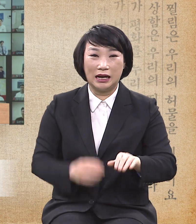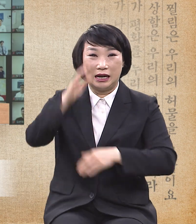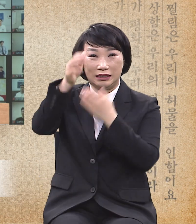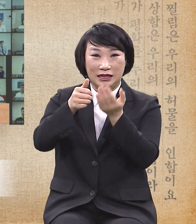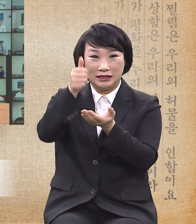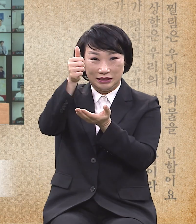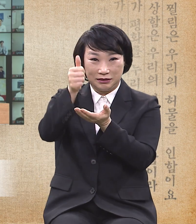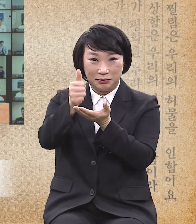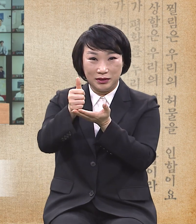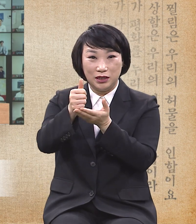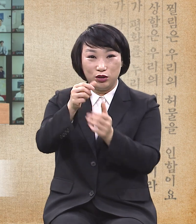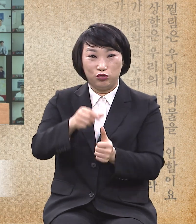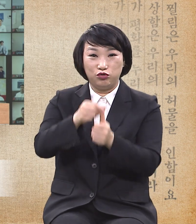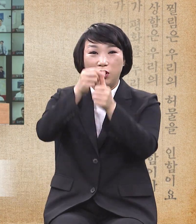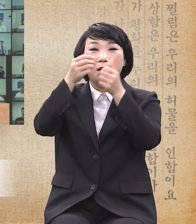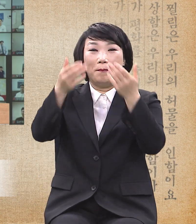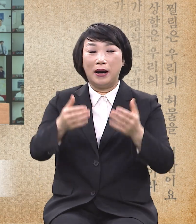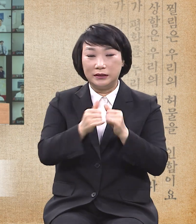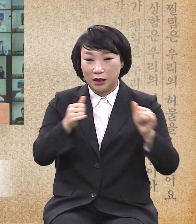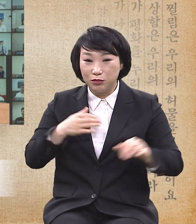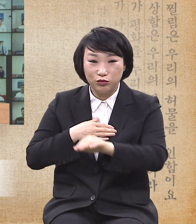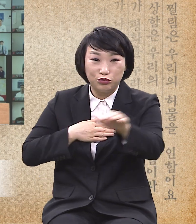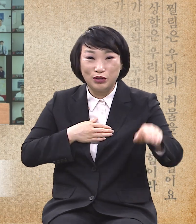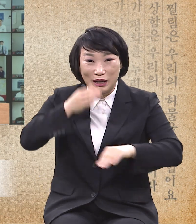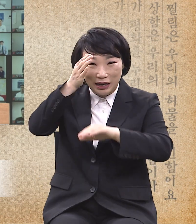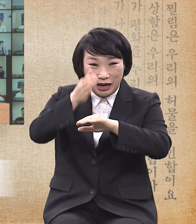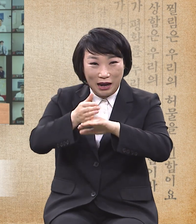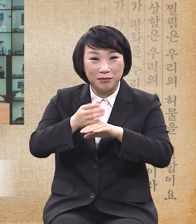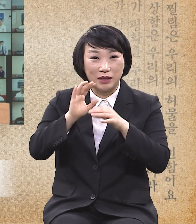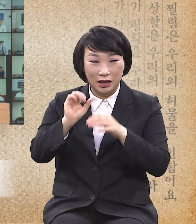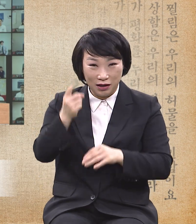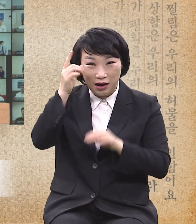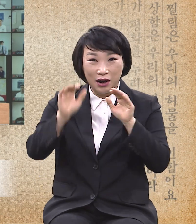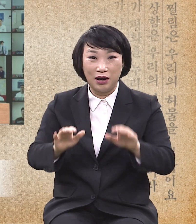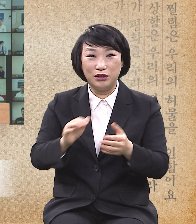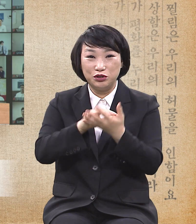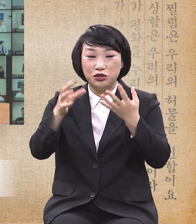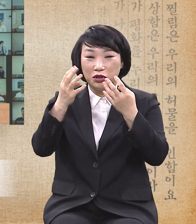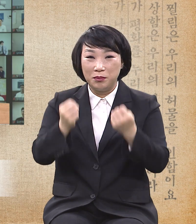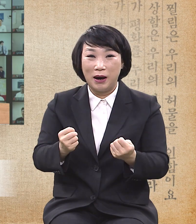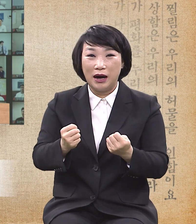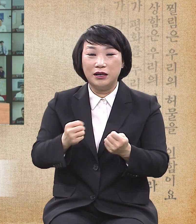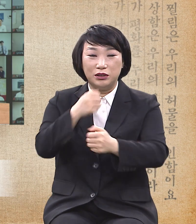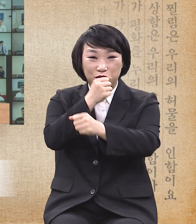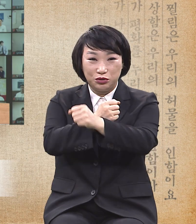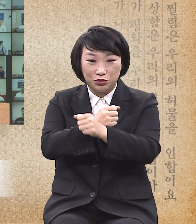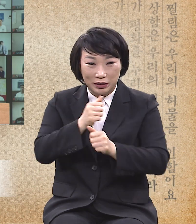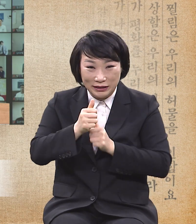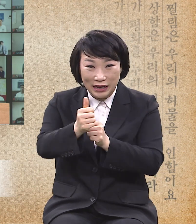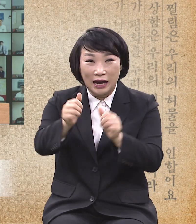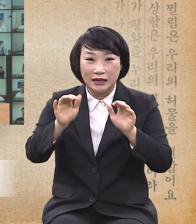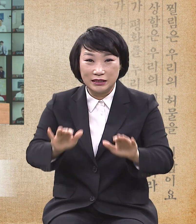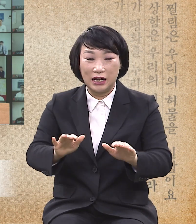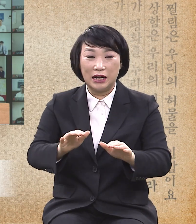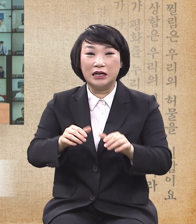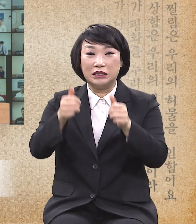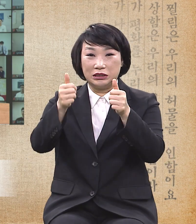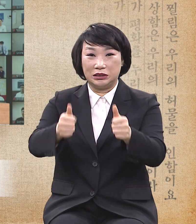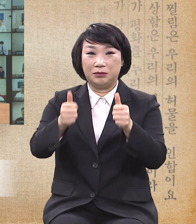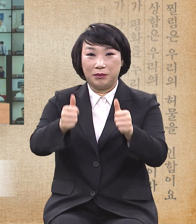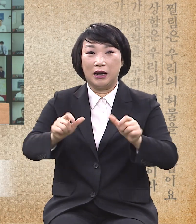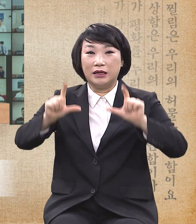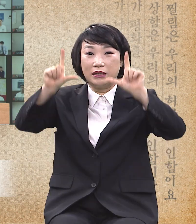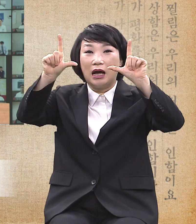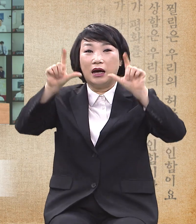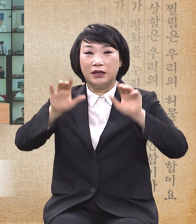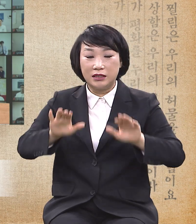하나님께서는 구원받은 자들의 감사를 통해 수많은 수고에다가 심판하시는